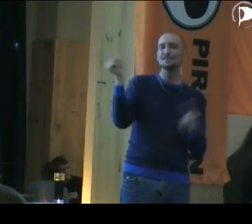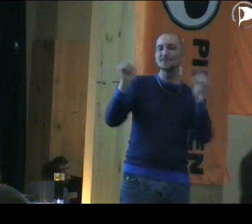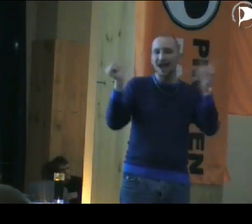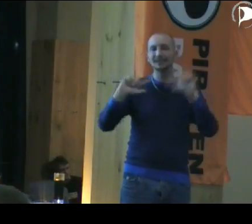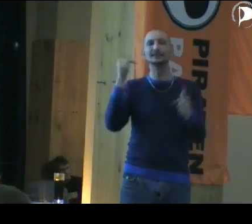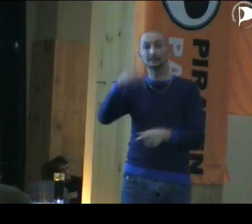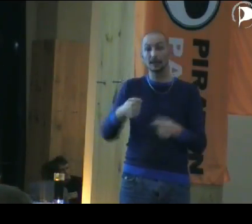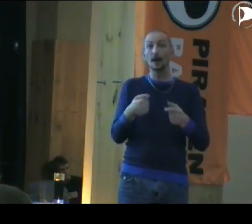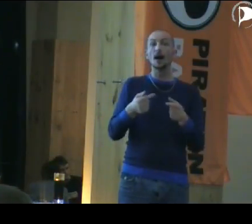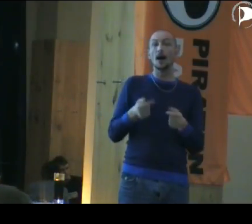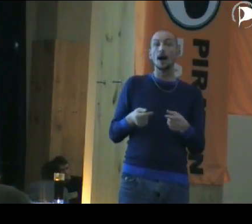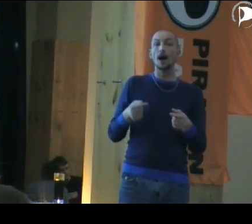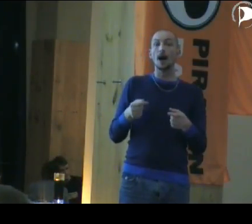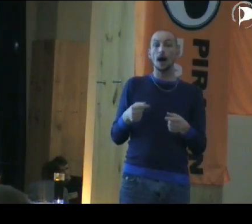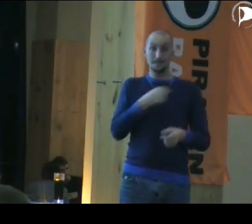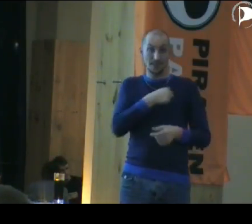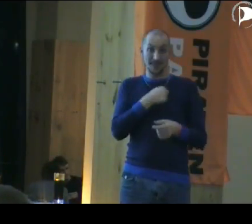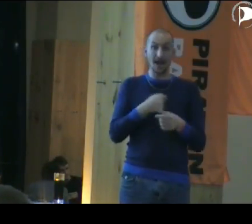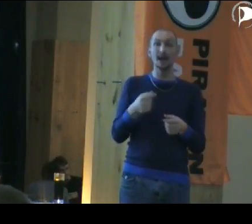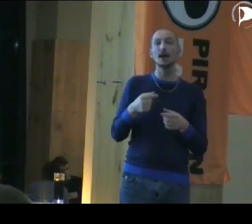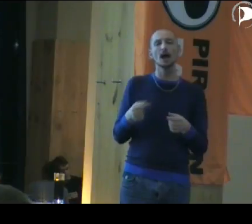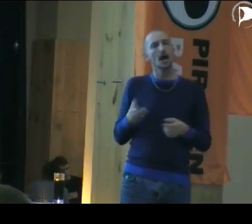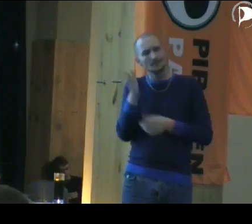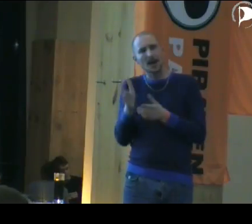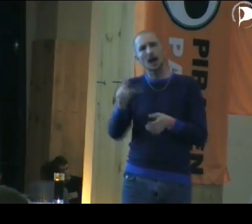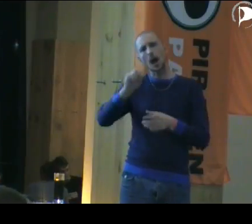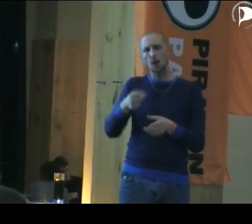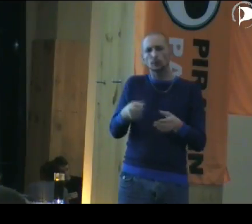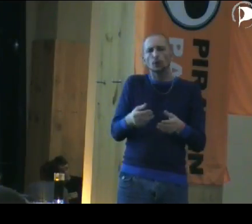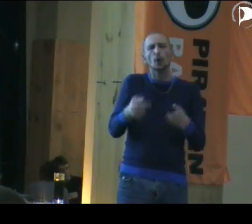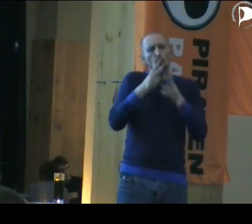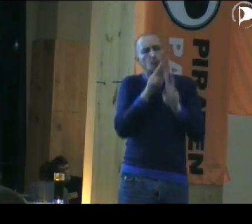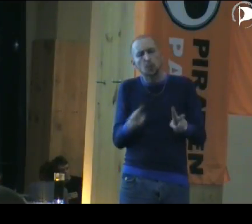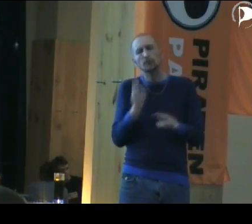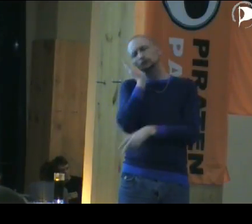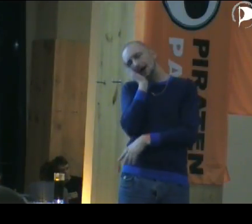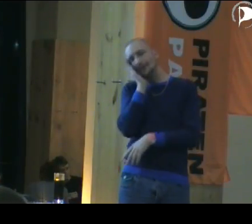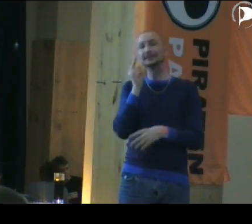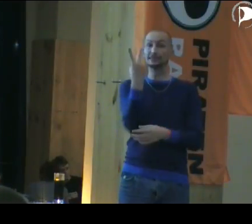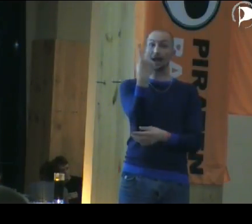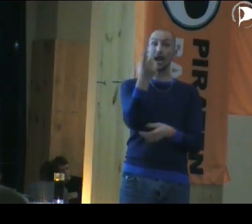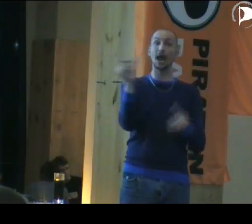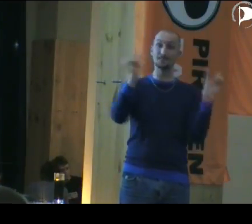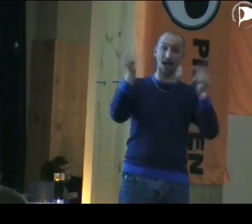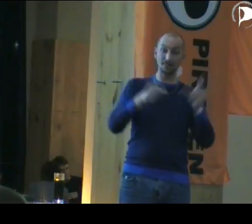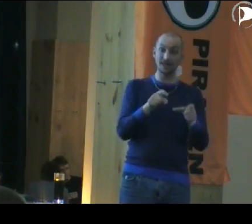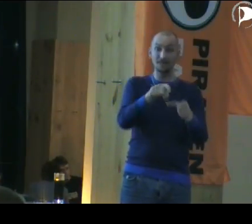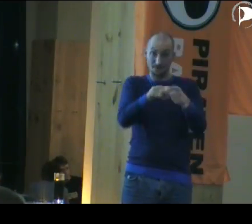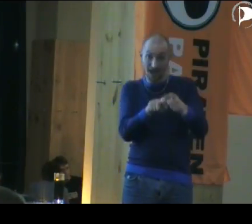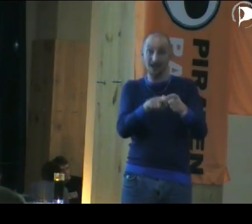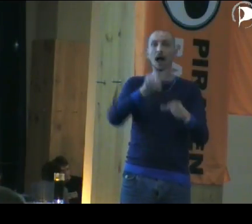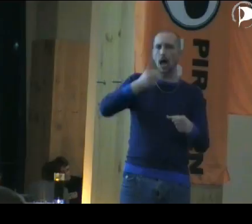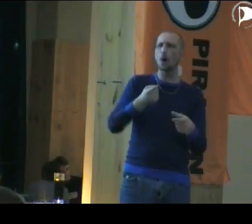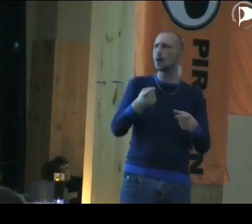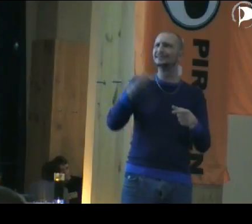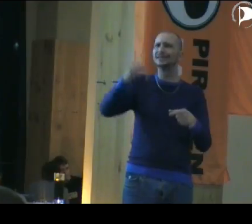abteilwagen fahrrad besagt zurückziehen und schlafen kann wird es zwei party war jedem und es wird sondern den lauten